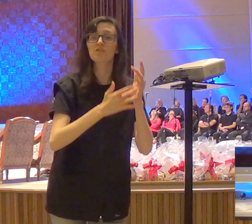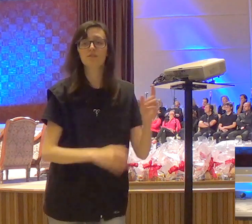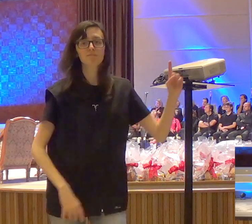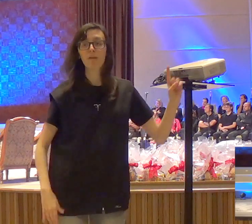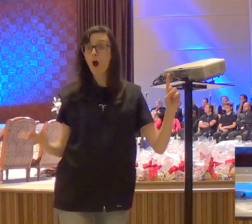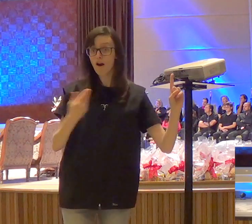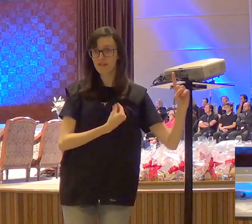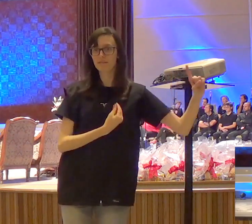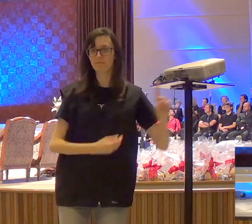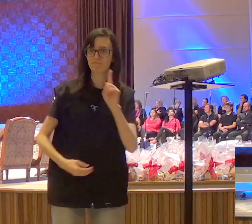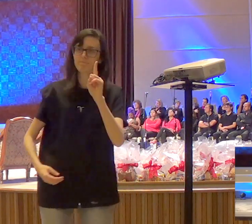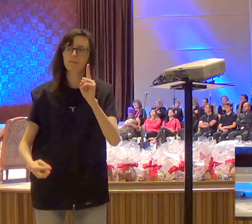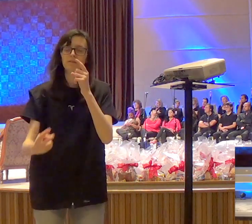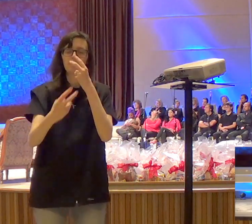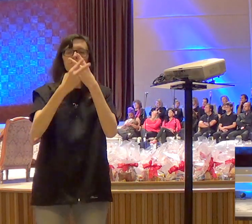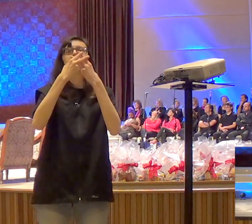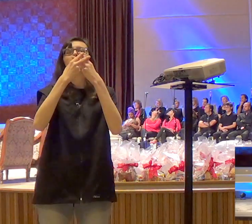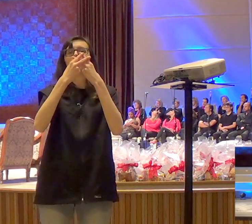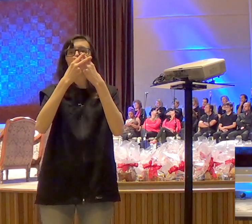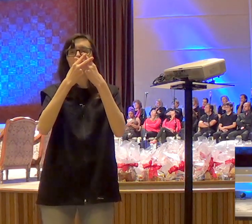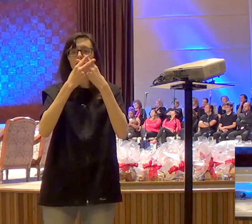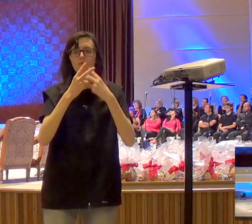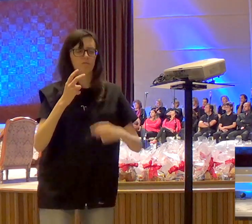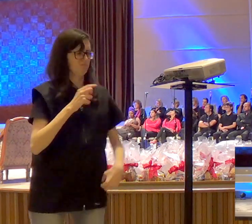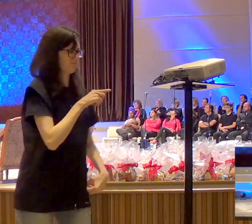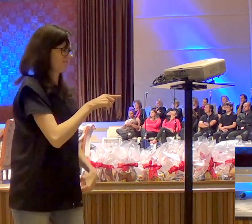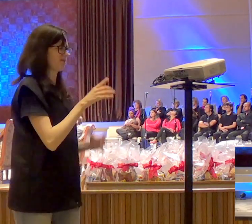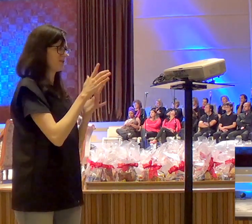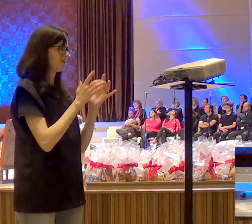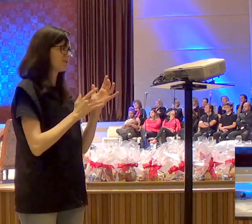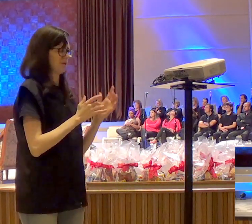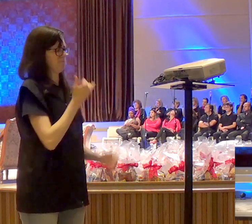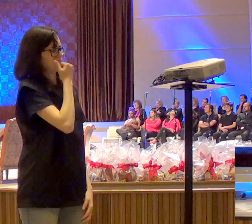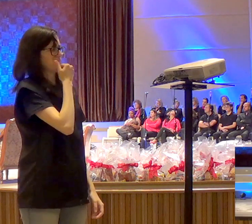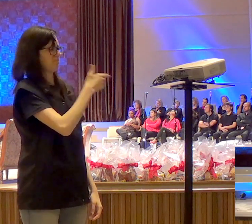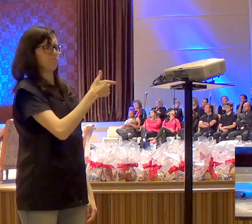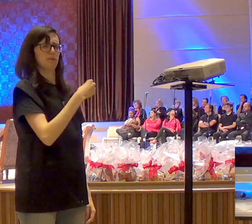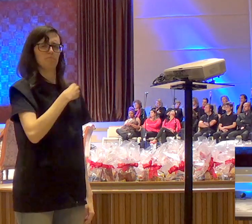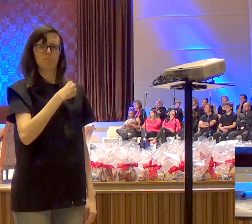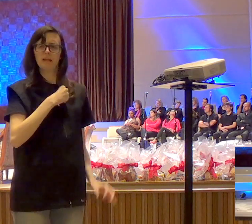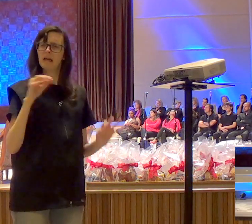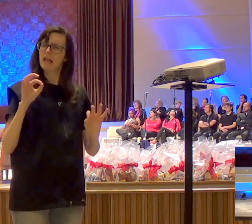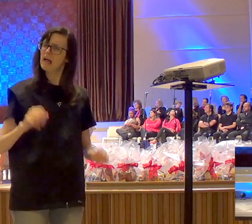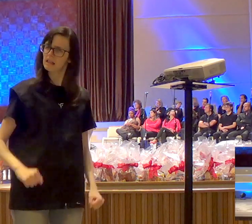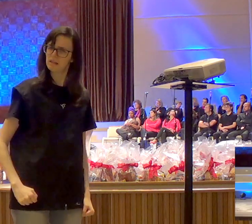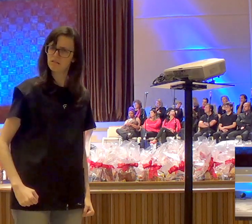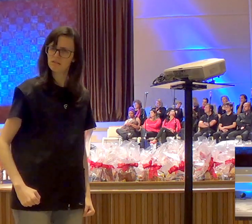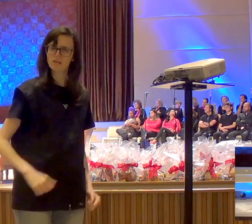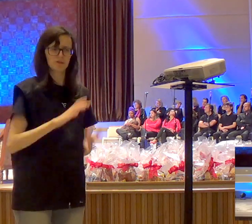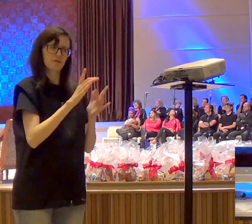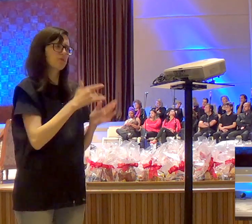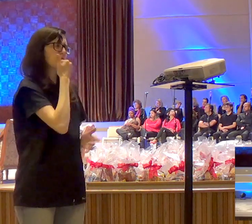be called an ex-con. Ele seria chamado de um ex-condenado. Jesus, the ex-con. Jesus, o